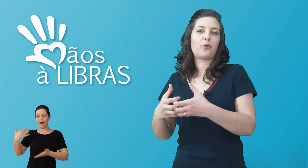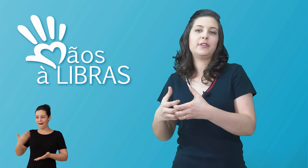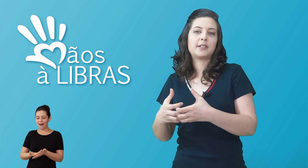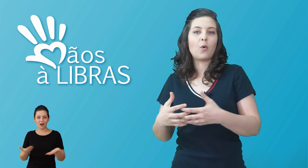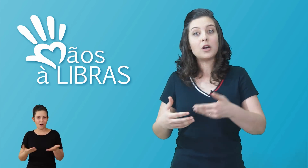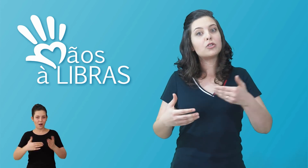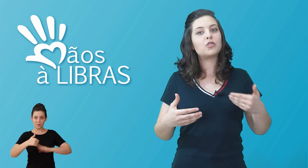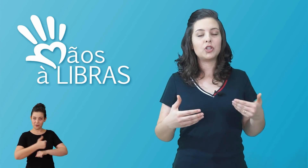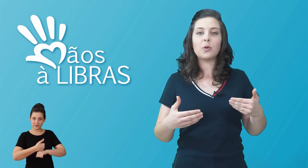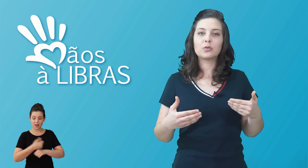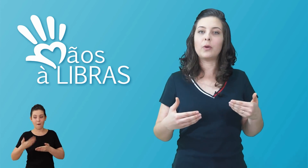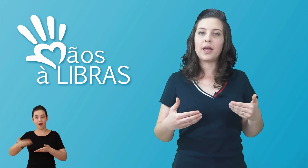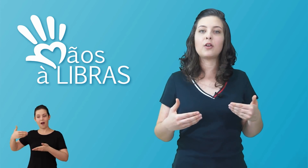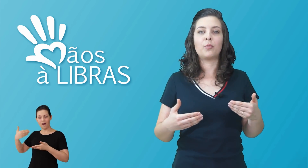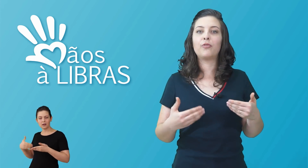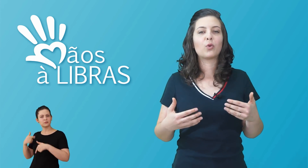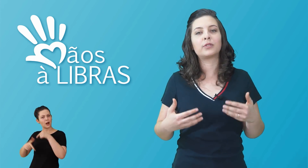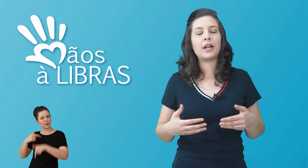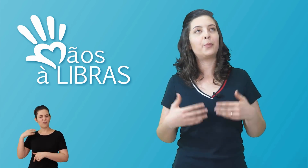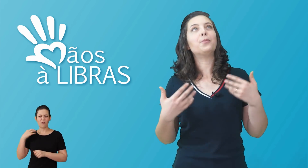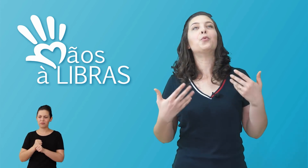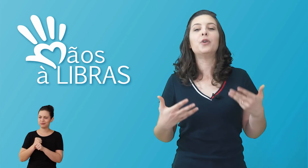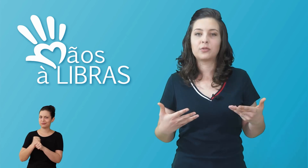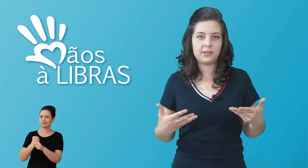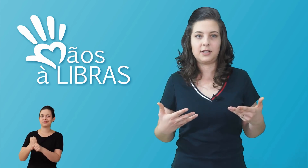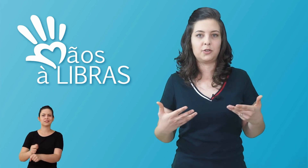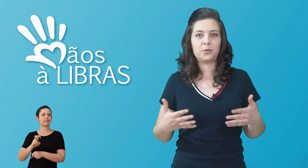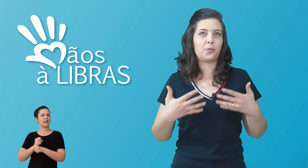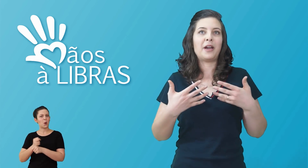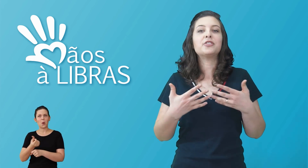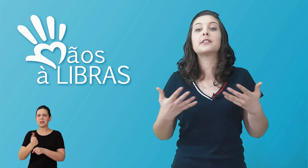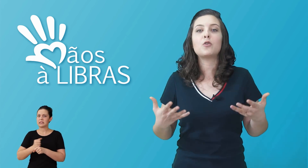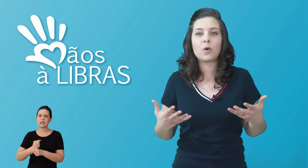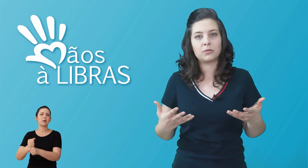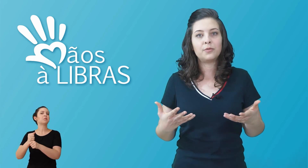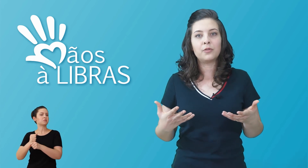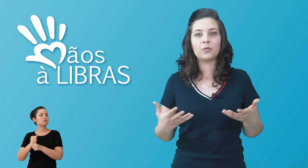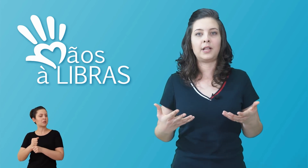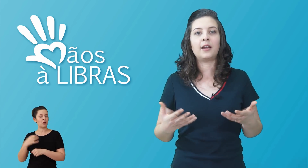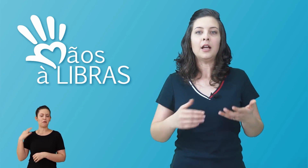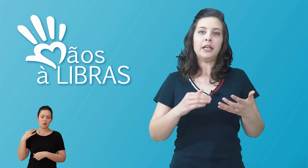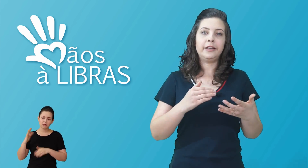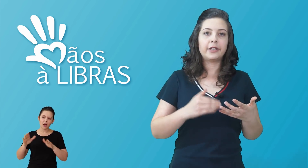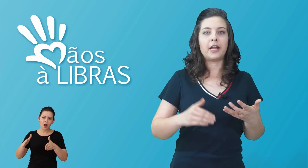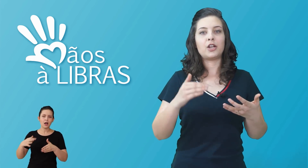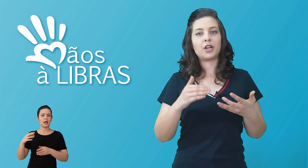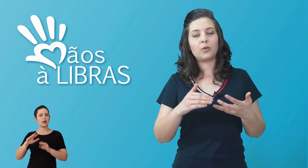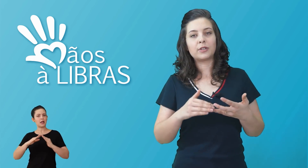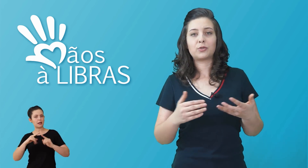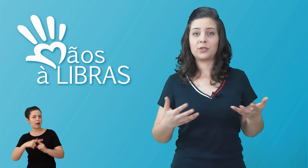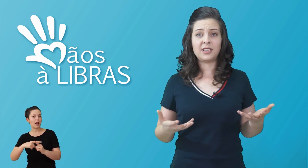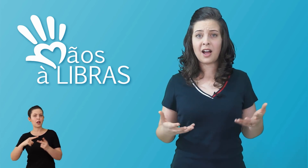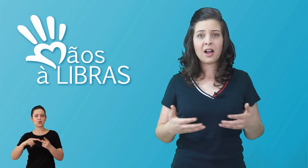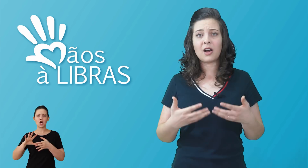só a profissão, antes disso eu atuei como voluntária por muitos anos, por tipo, mais de 5 anos eu fui voluntária em igreja,